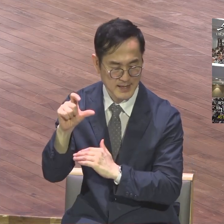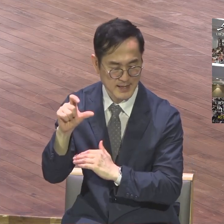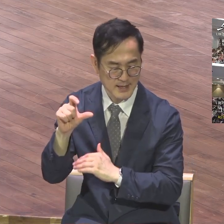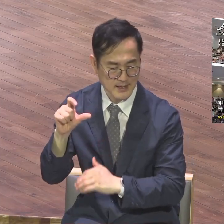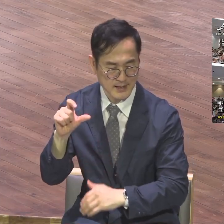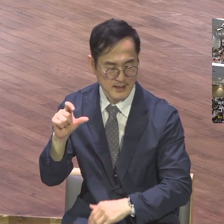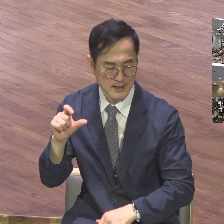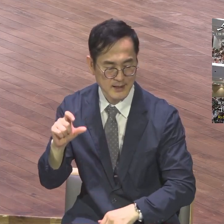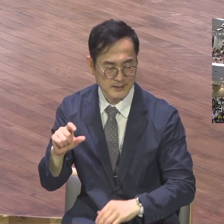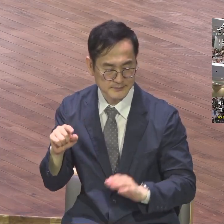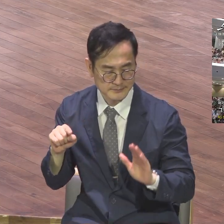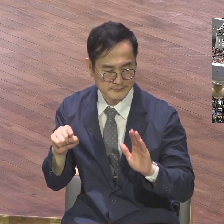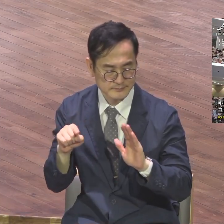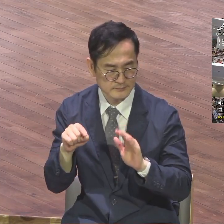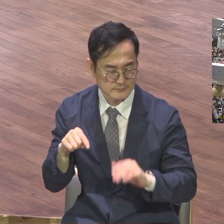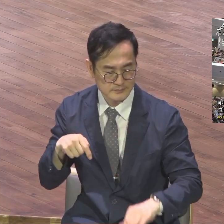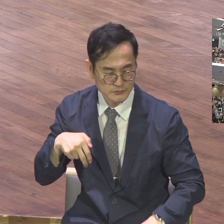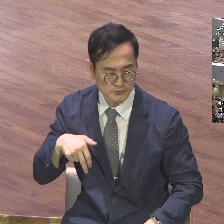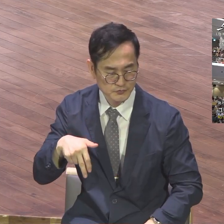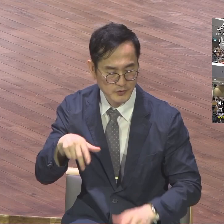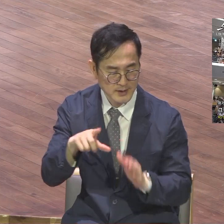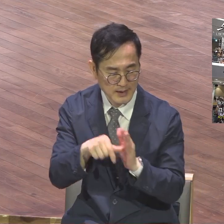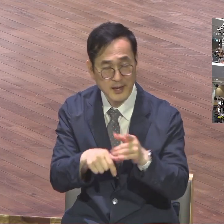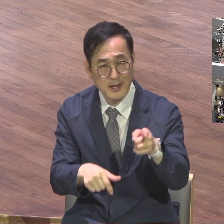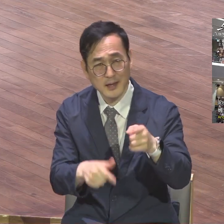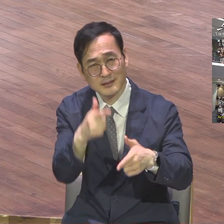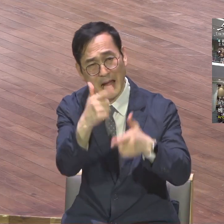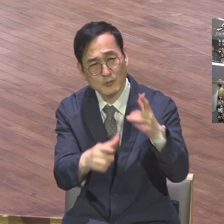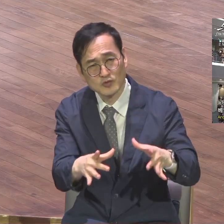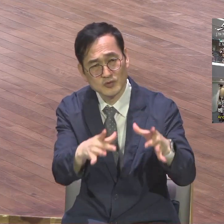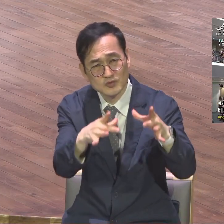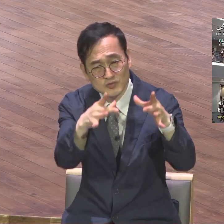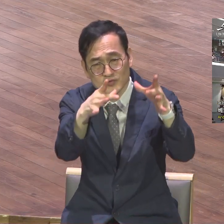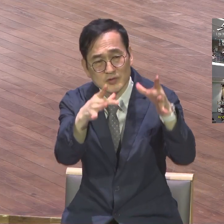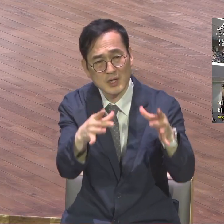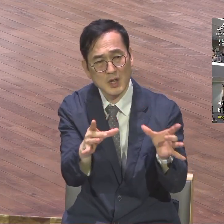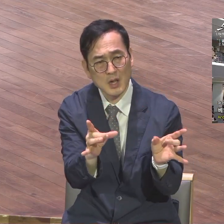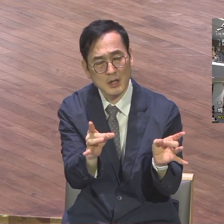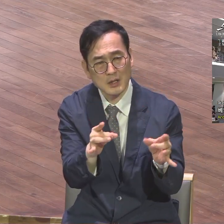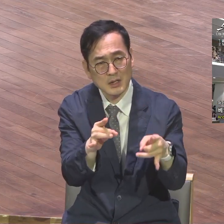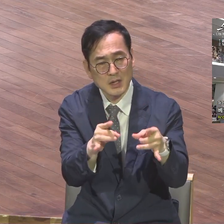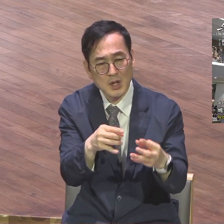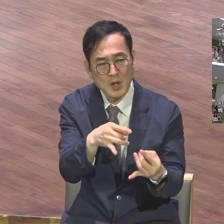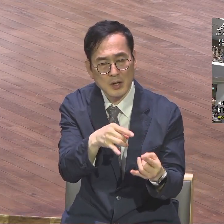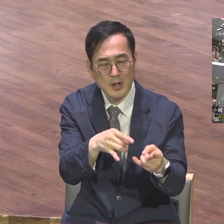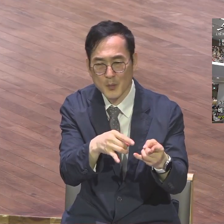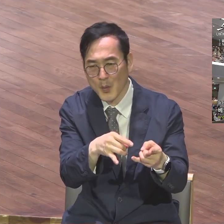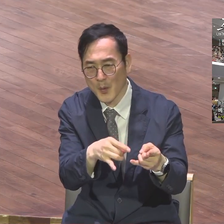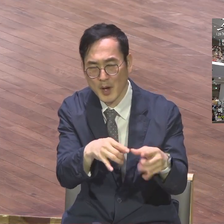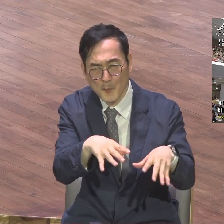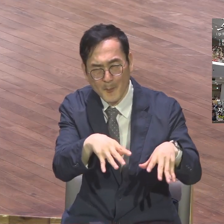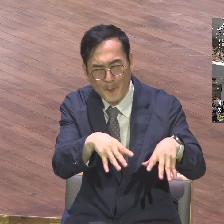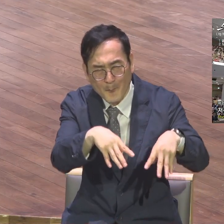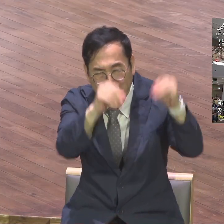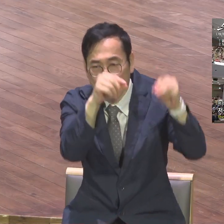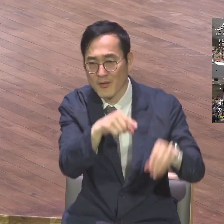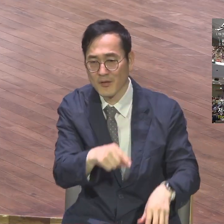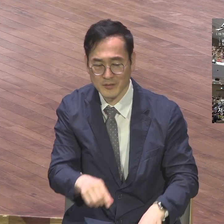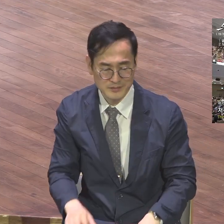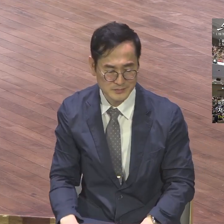때에 무화과나무가 뿌리채 마른 것을 보고 베드로가 생각이 나서 여짜오되 라비여